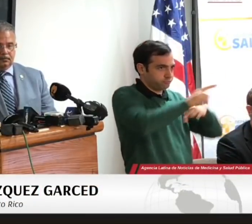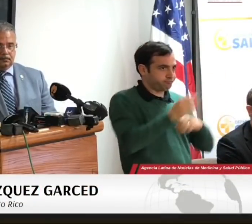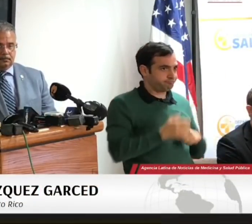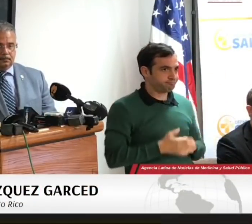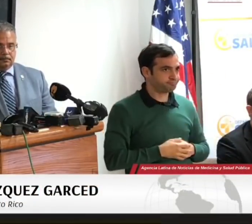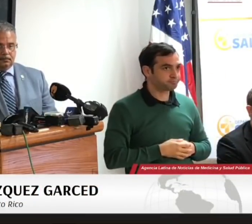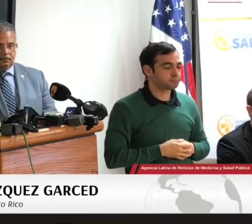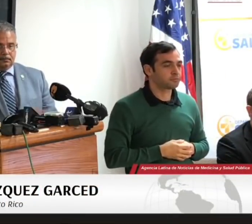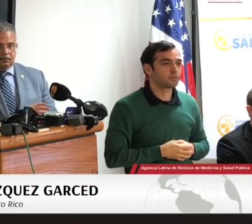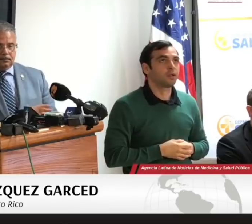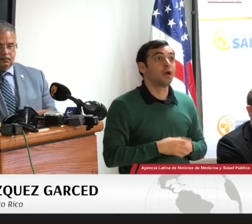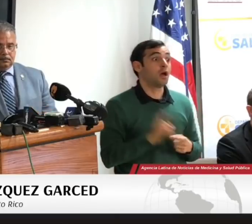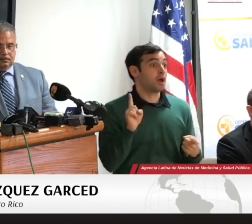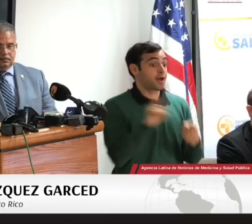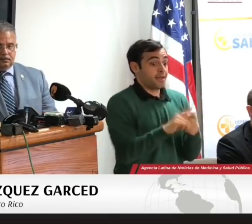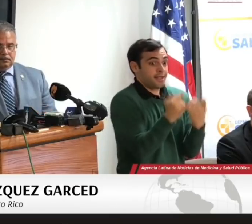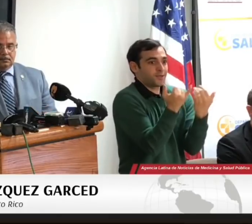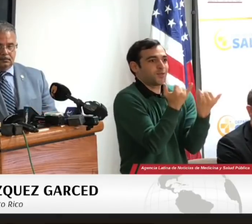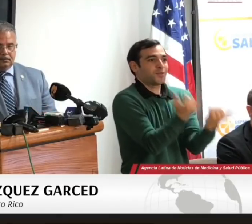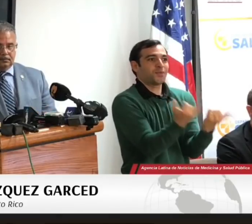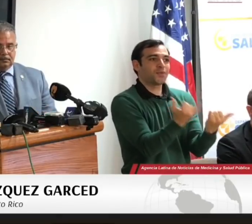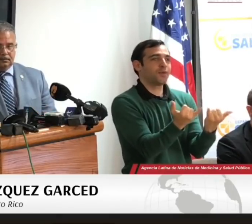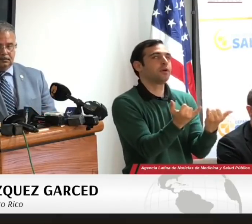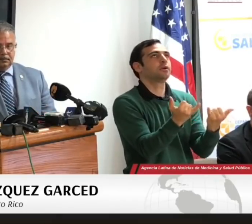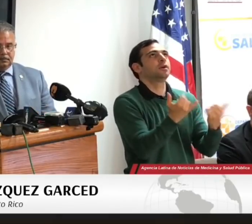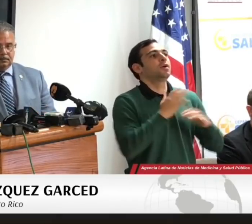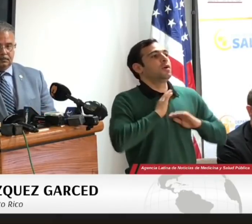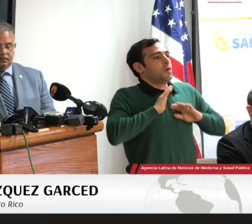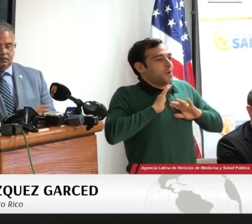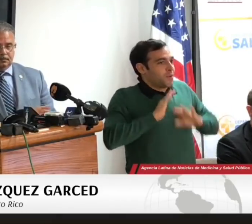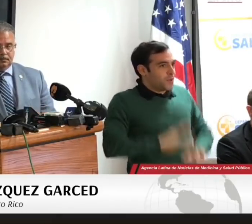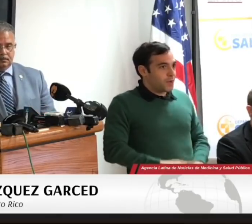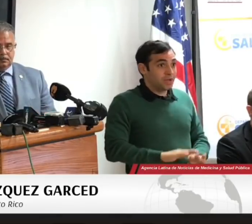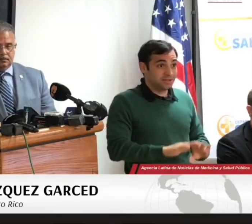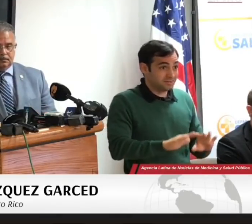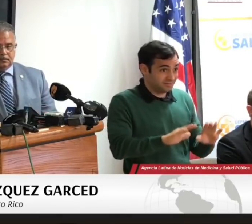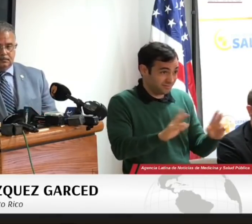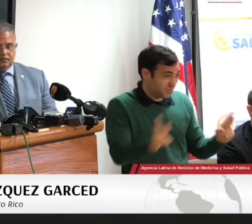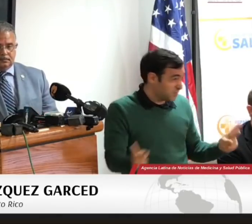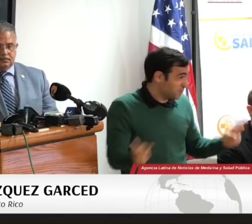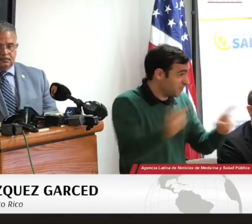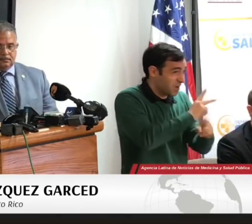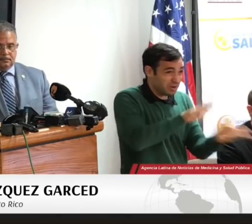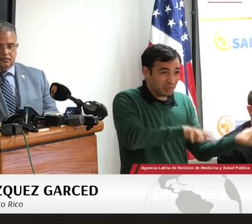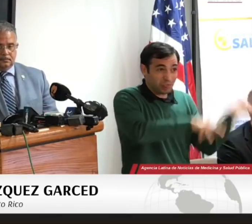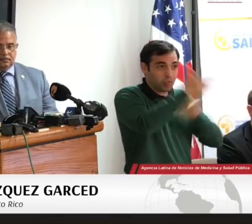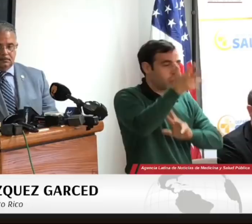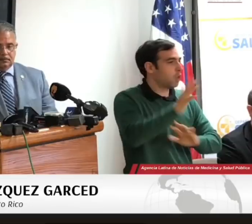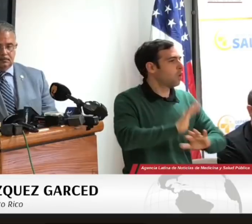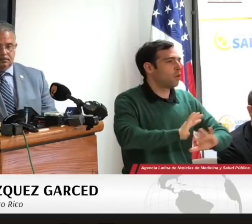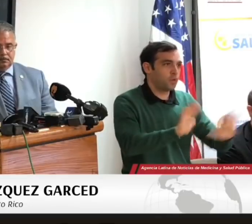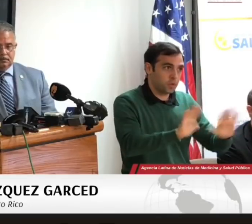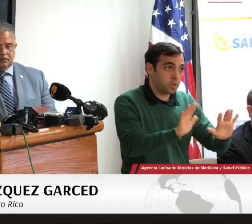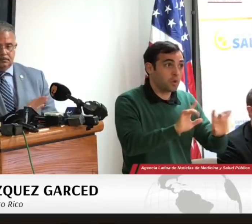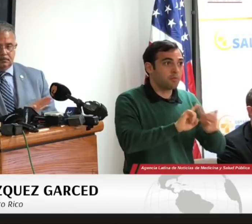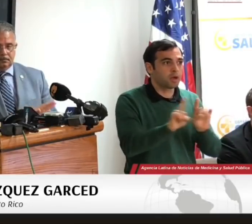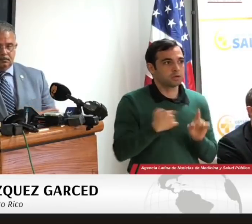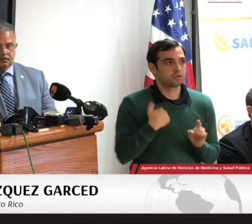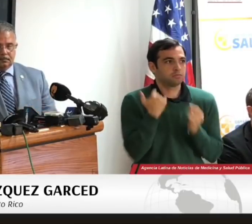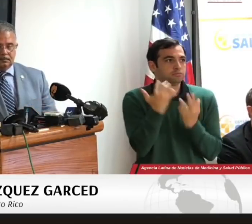momento, afortunadamente, no hemos tenido, ¿verdad?, una situación mayor y estamos en la espera del resultado de